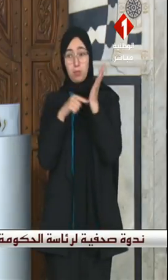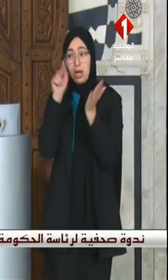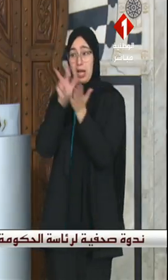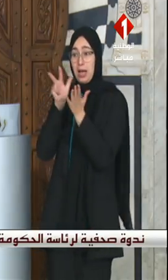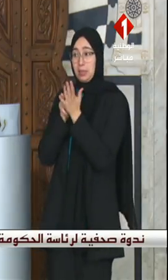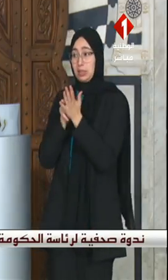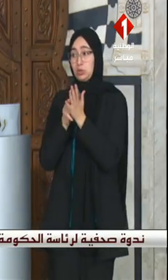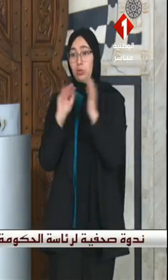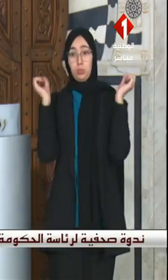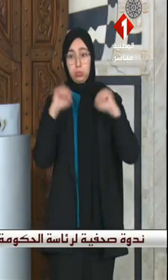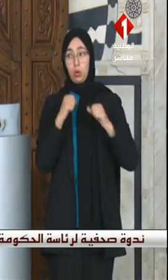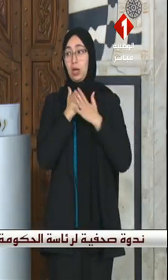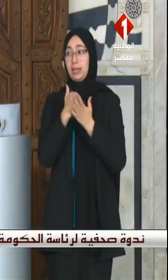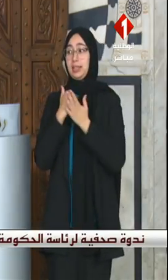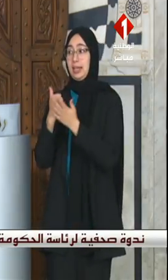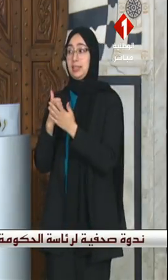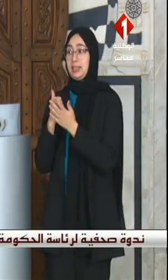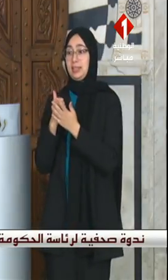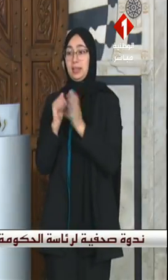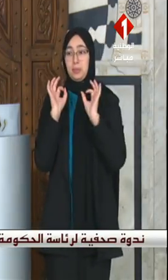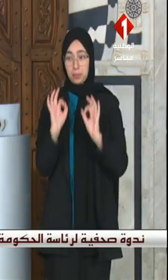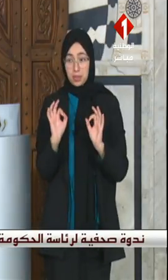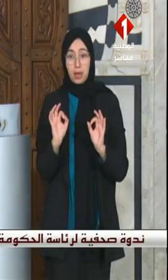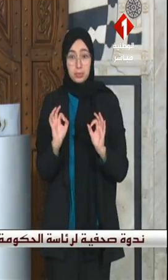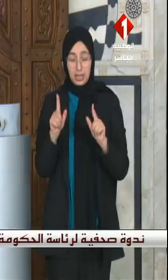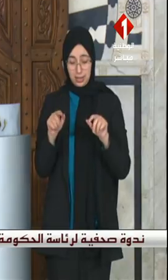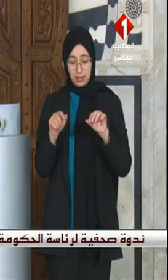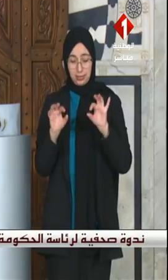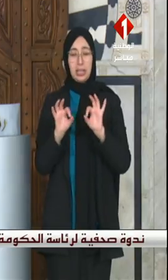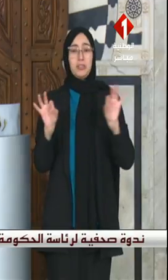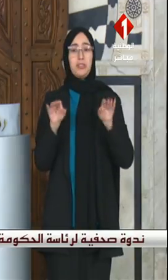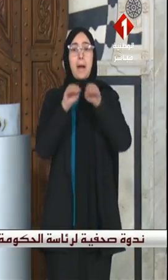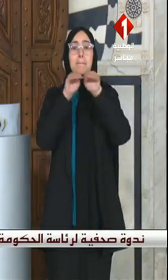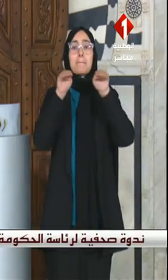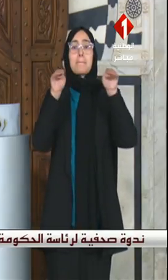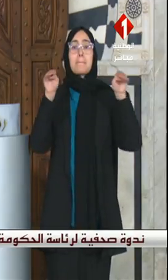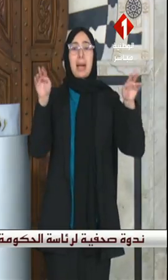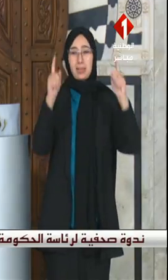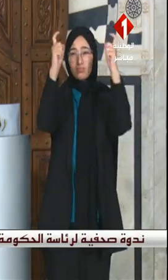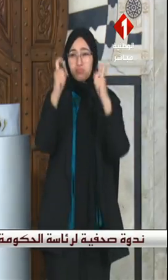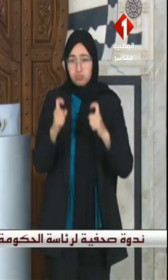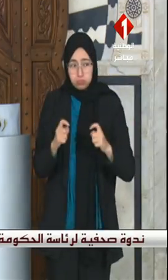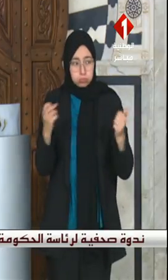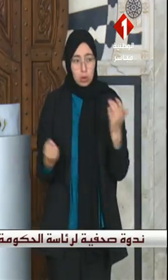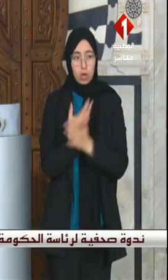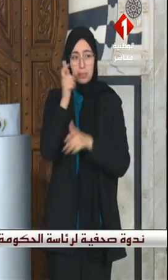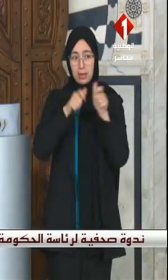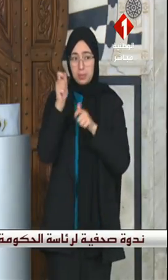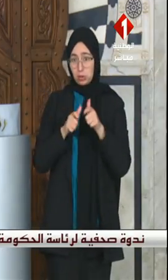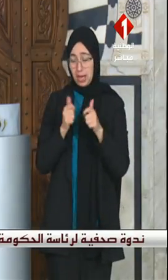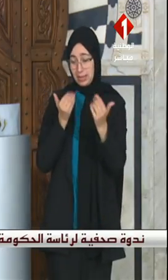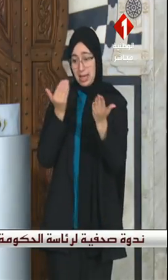هذه باش يعاوننا باش معناتها نعمل انستابيليزاسيون وإلا تقليص لعدد الحالات. كيف